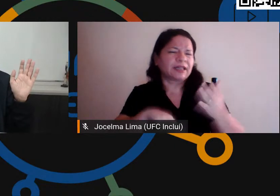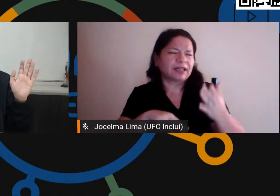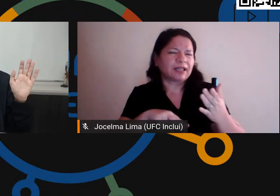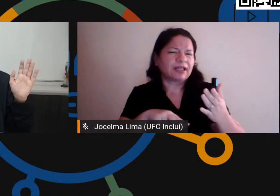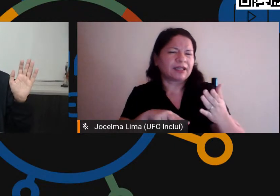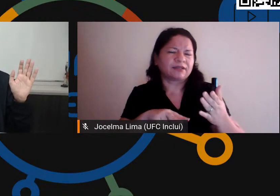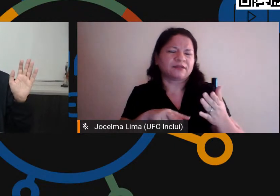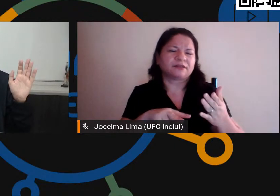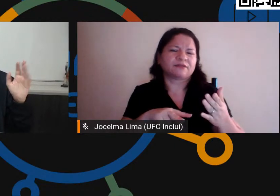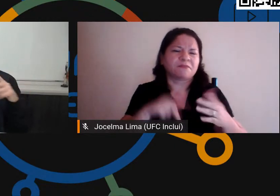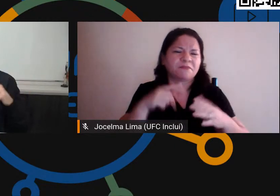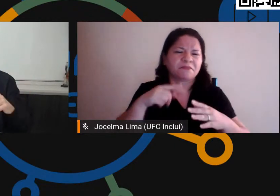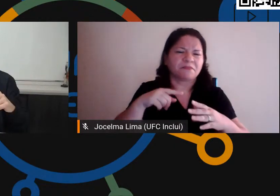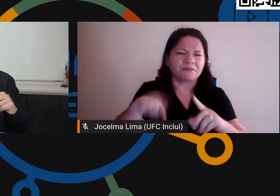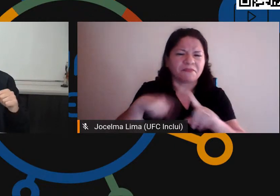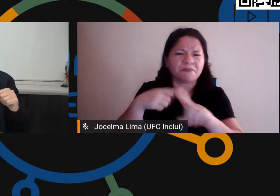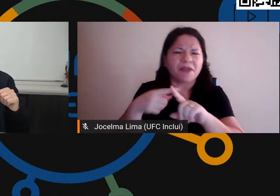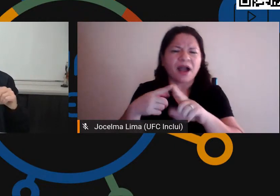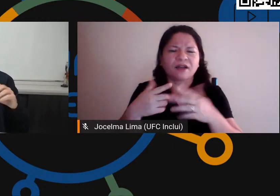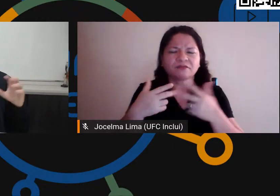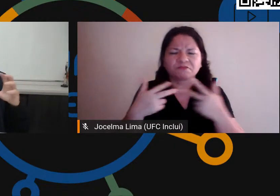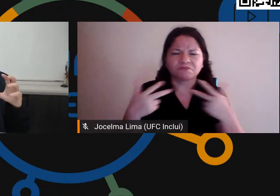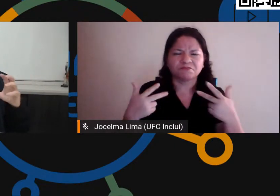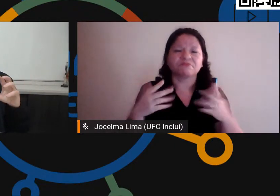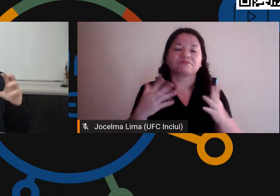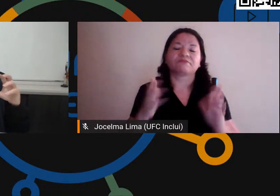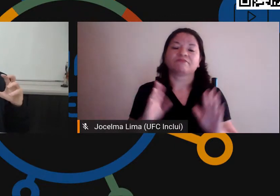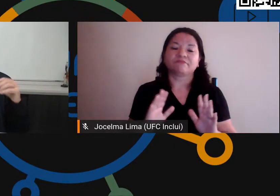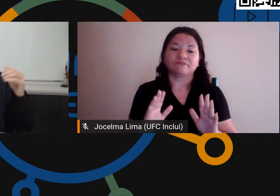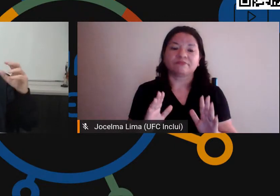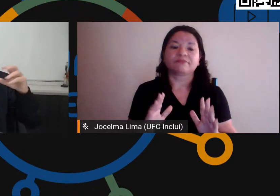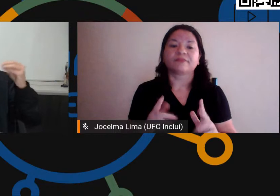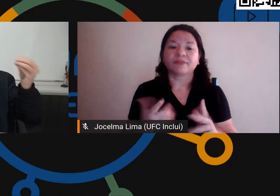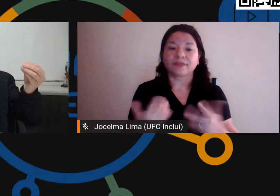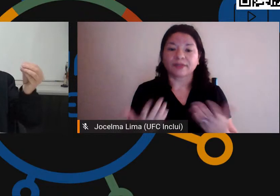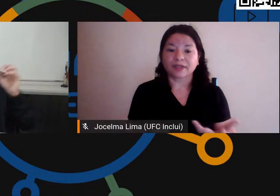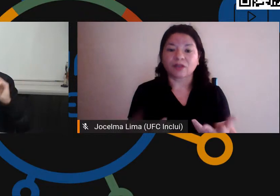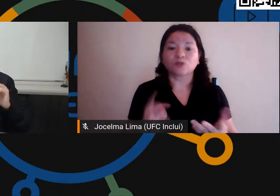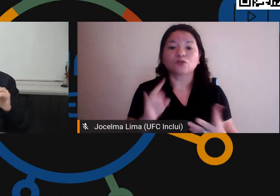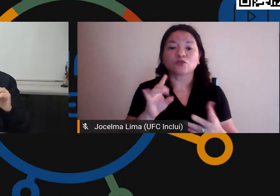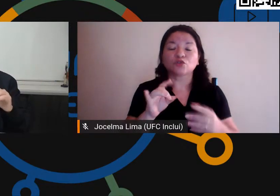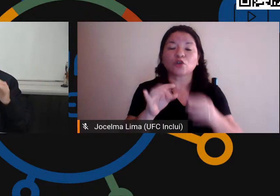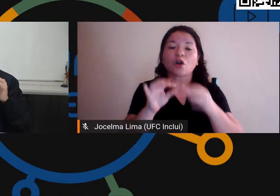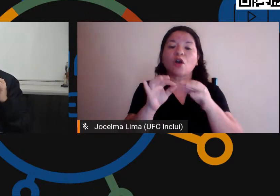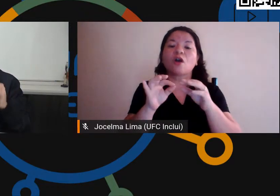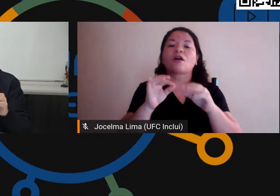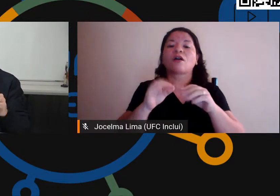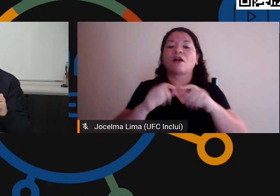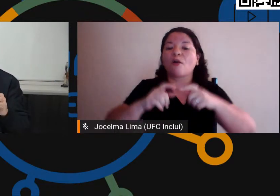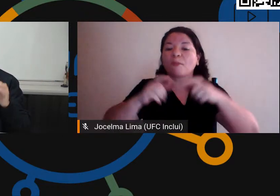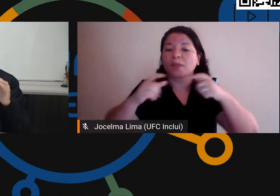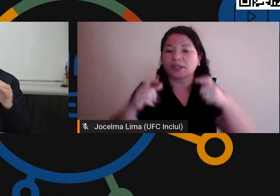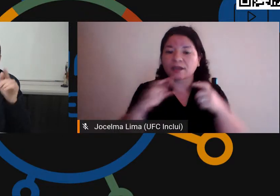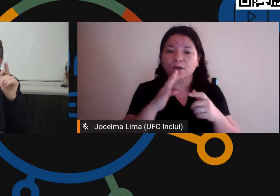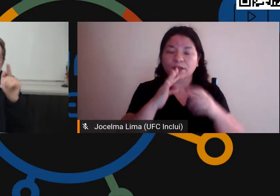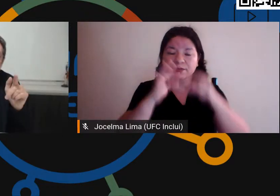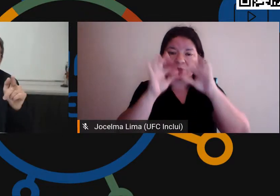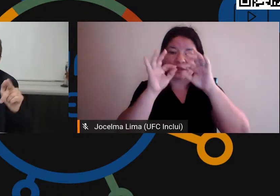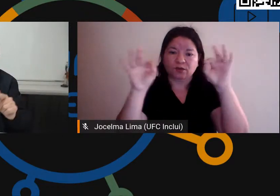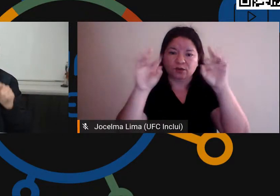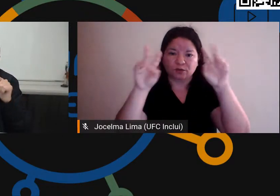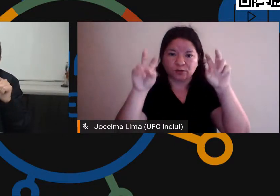faz. Certo? O cientista, ele só vai ler o resumo para ampliar um pouquinho o conhecimento do título. E sugiro que você